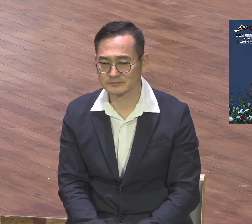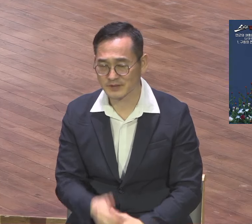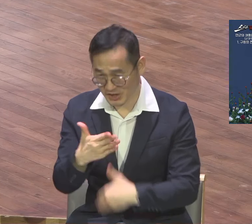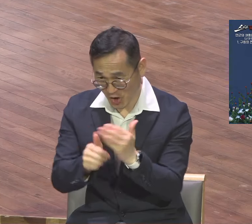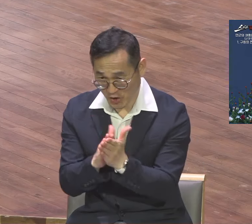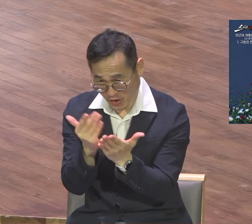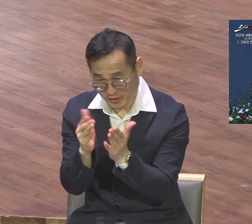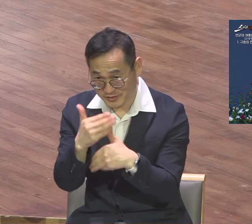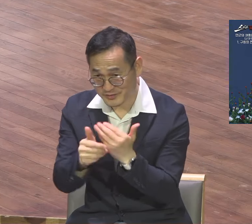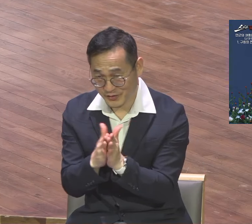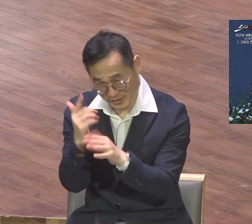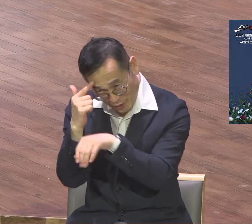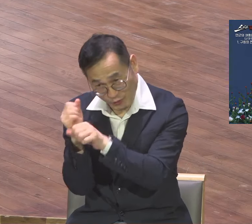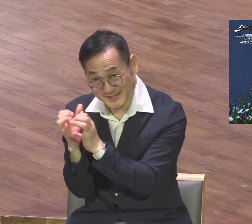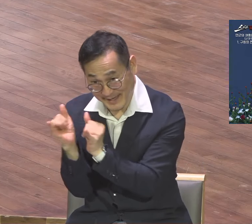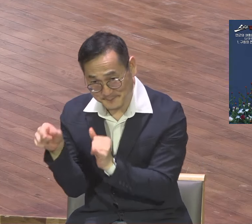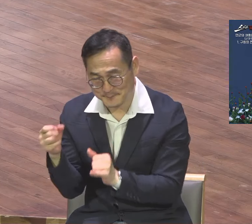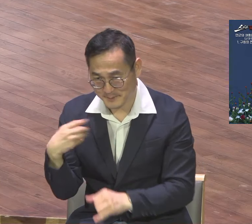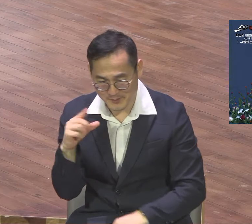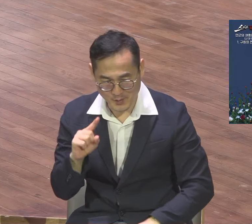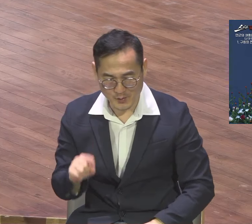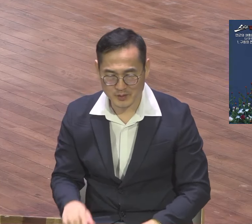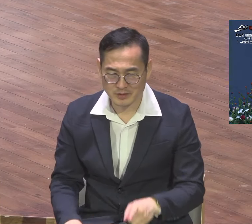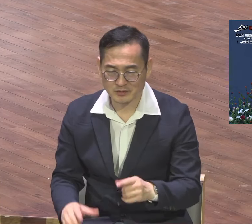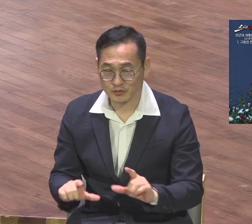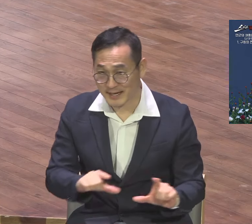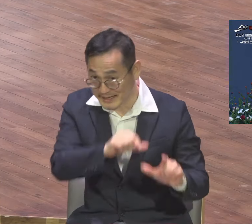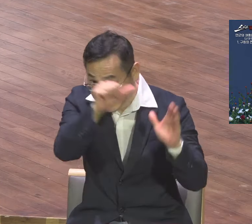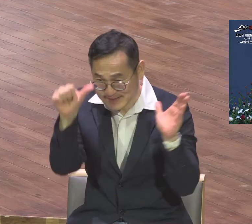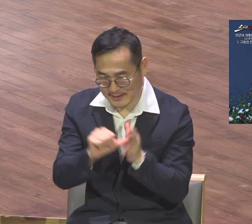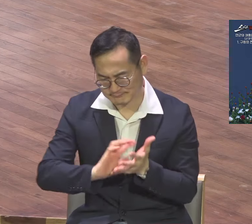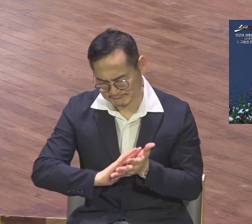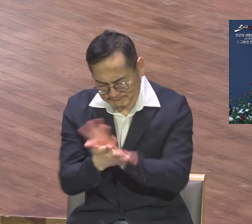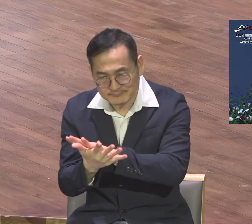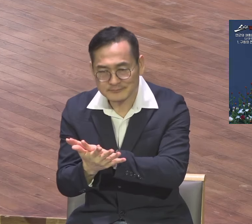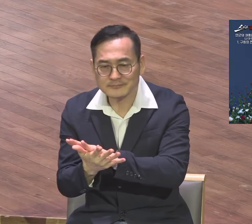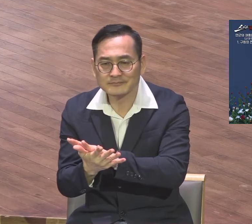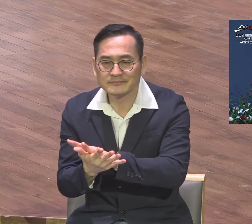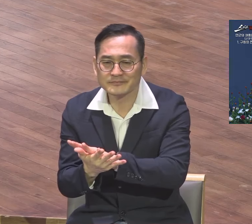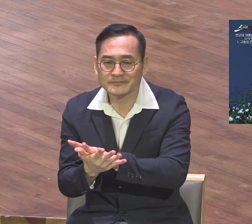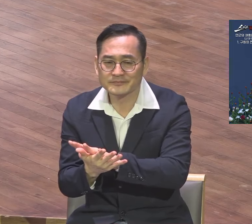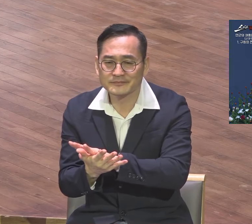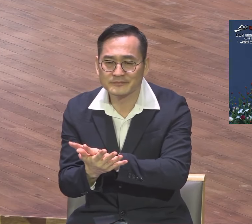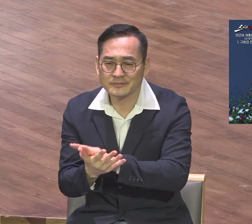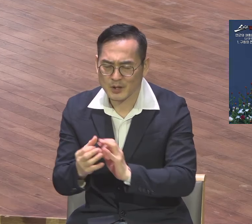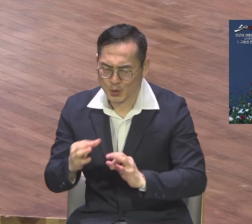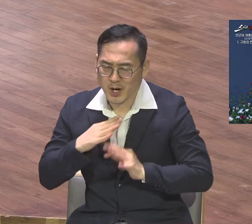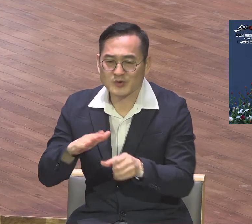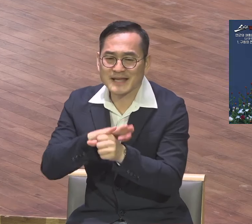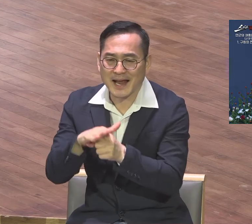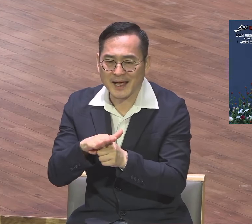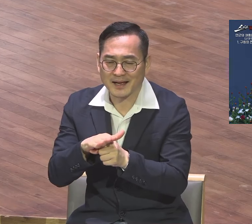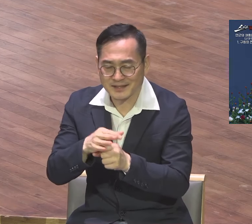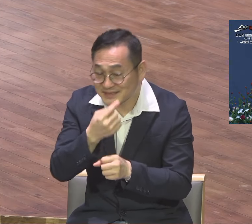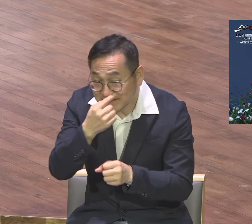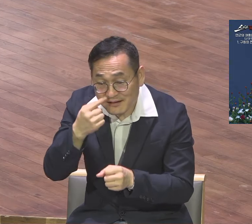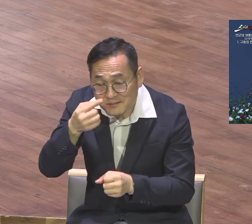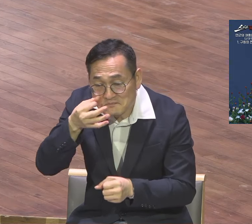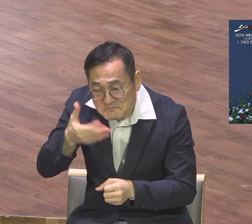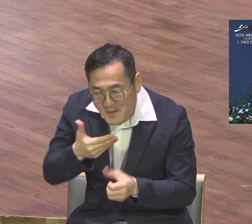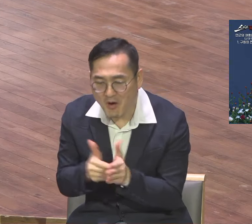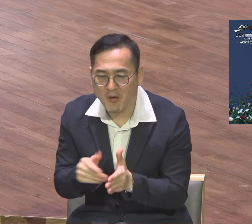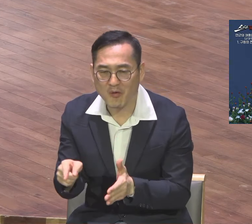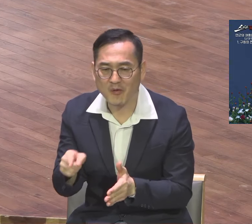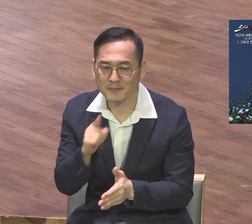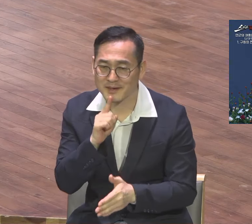말해서 우리의 삶을 송두리째 바꾸어 놓는 하나님의 놀라운 사랑이 나타났다. 이렇게